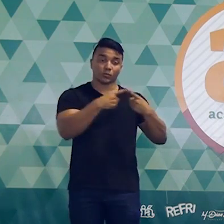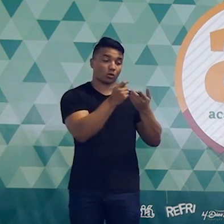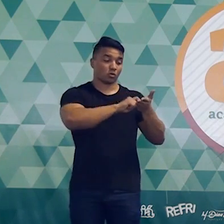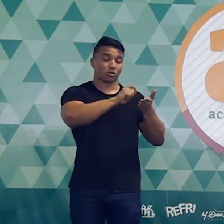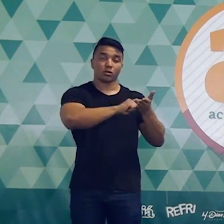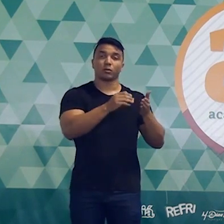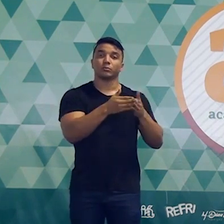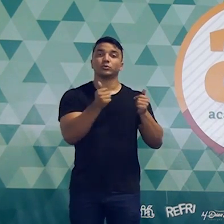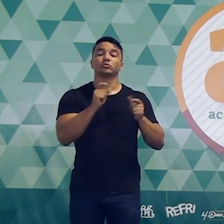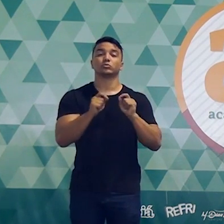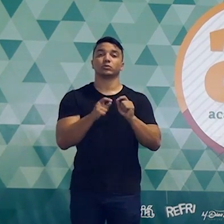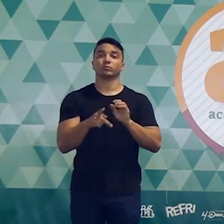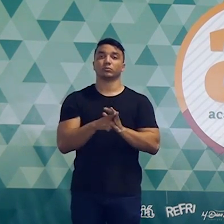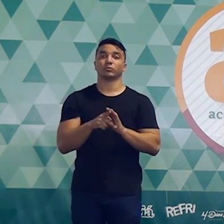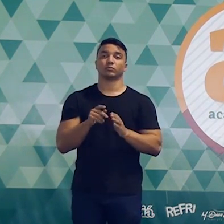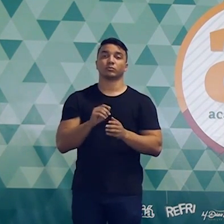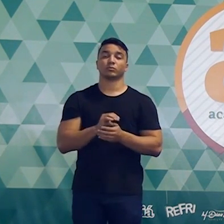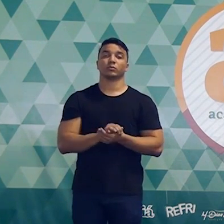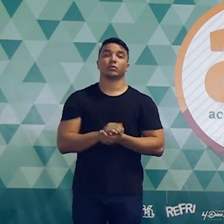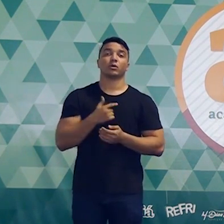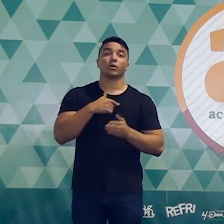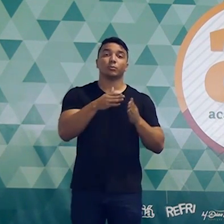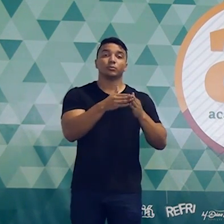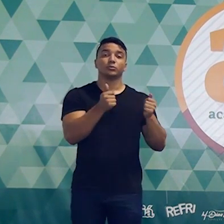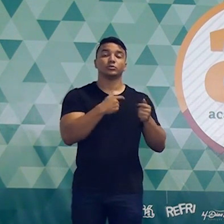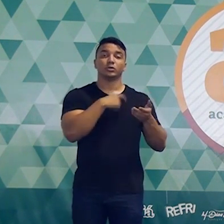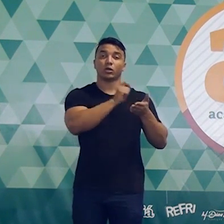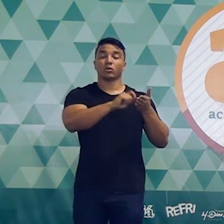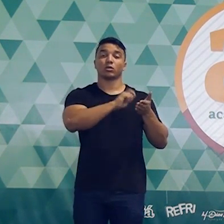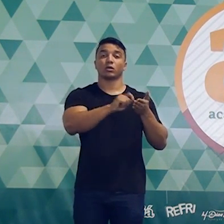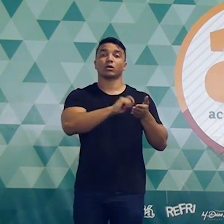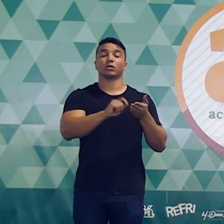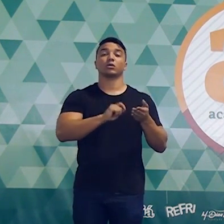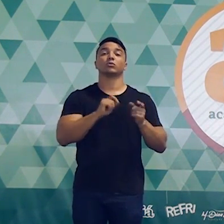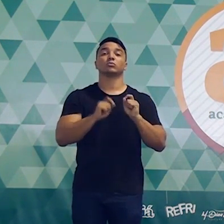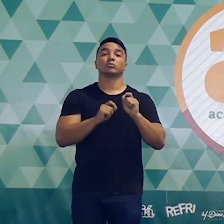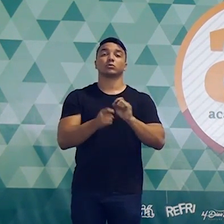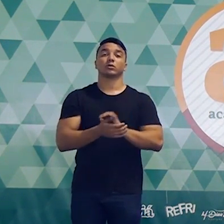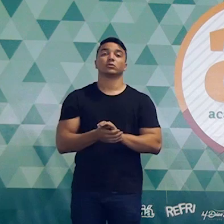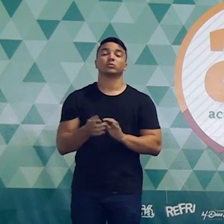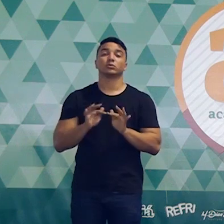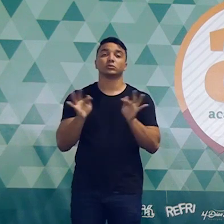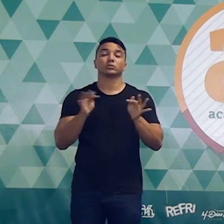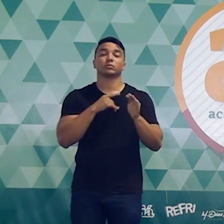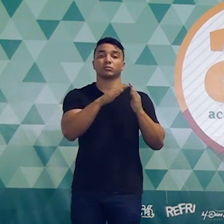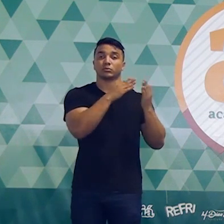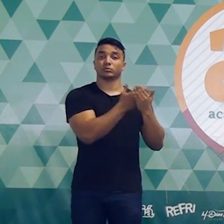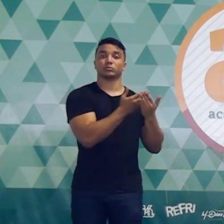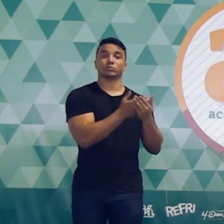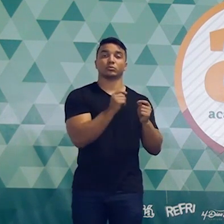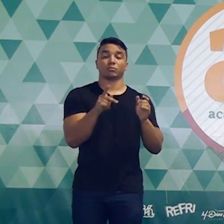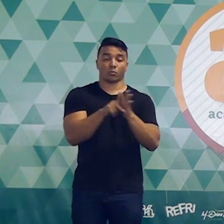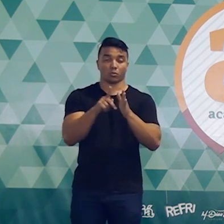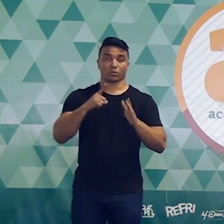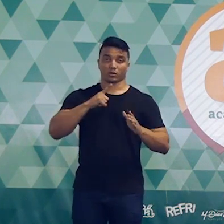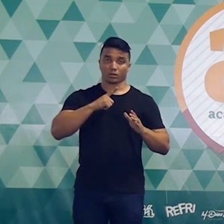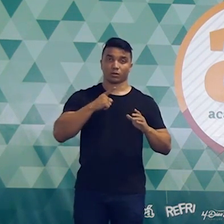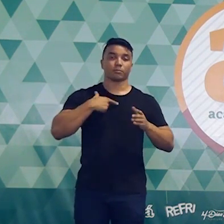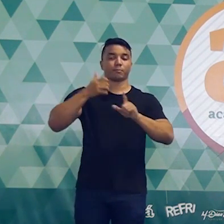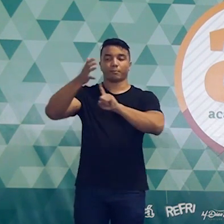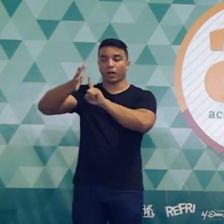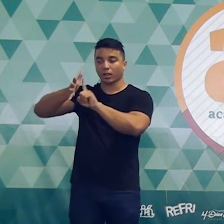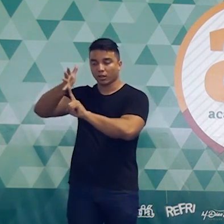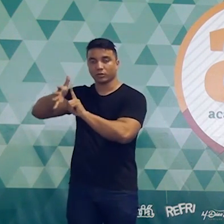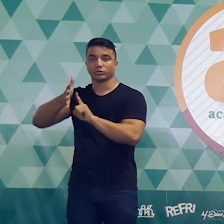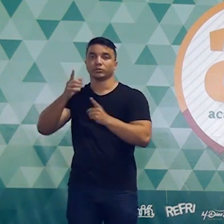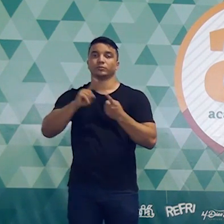anotar das escolas? Só um minutinho. Quais são as ações que eu pedi para você anotar sobre as escolas? Escolas fazem